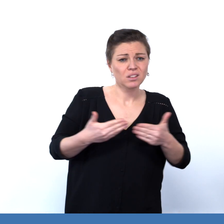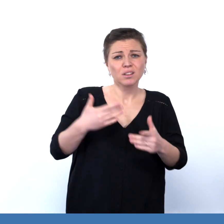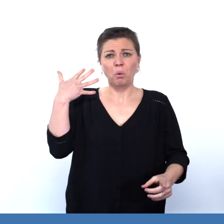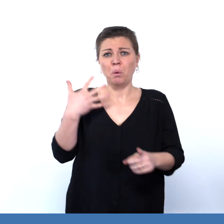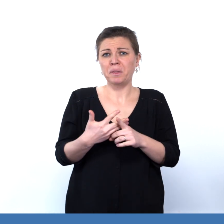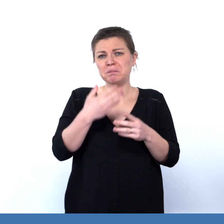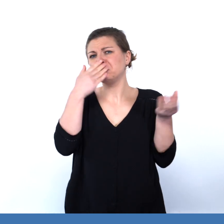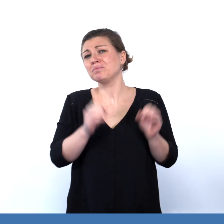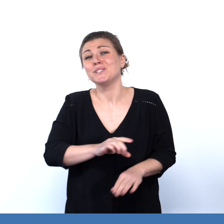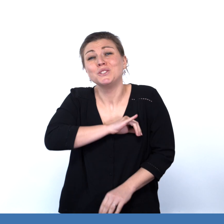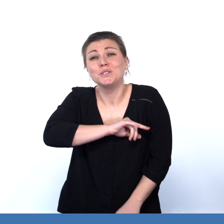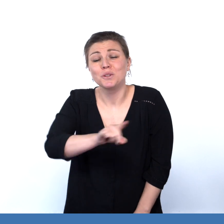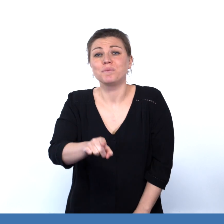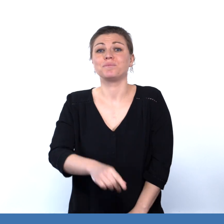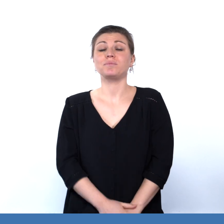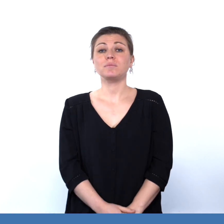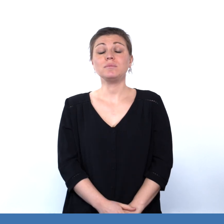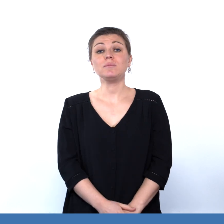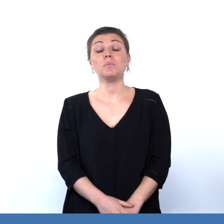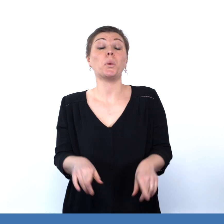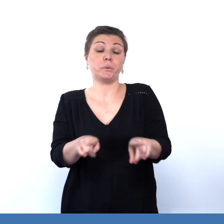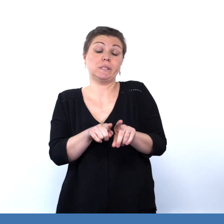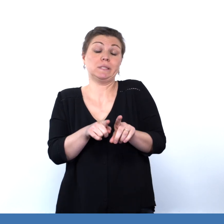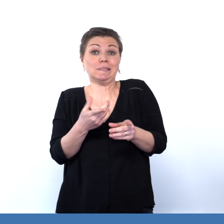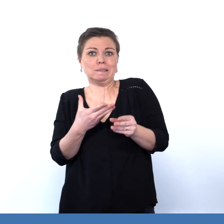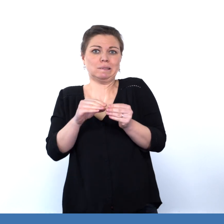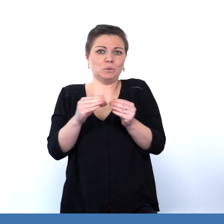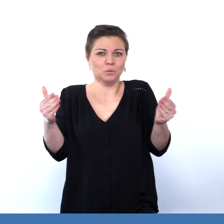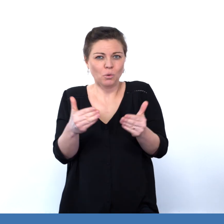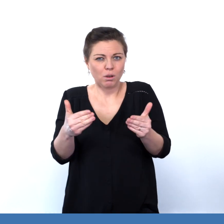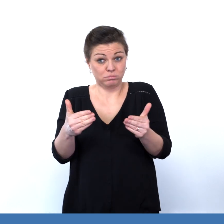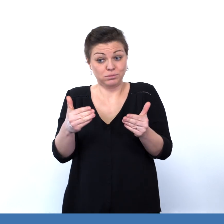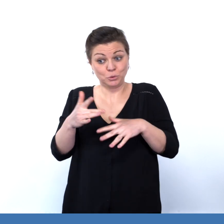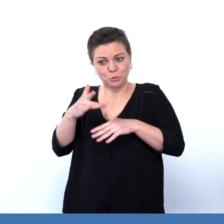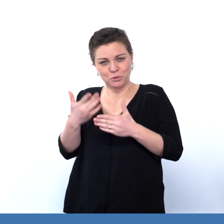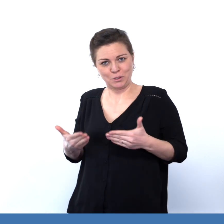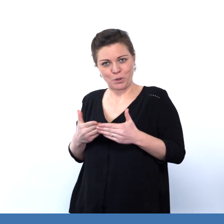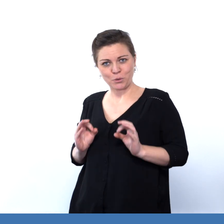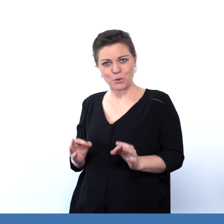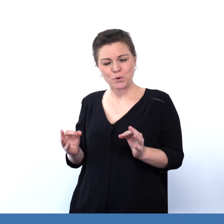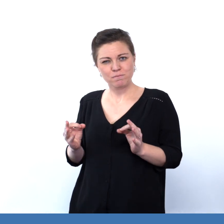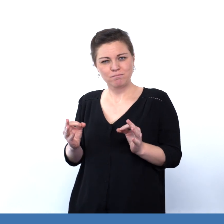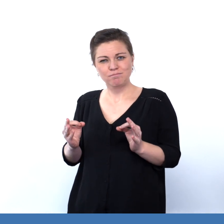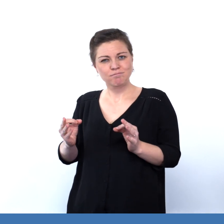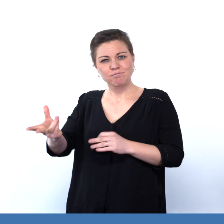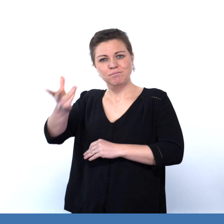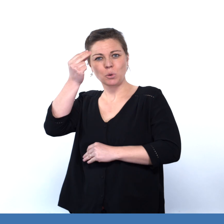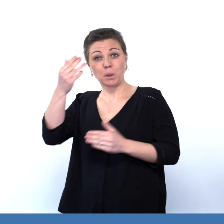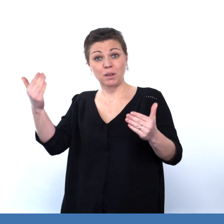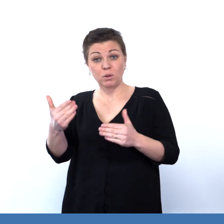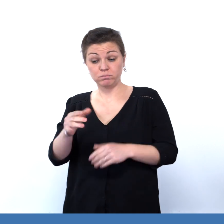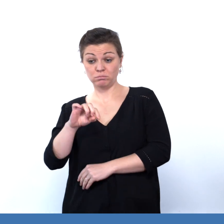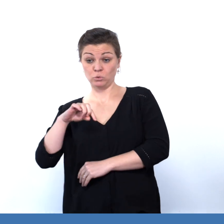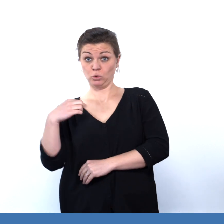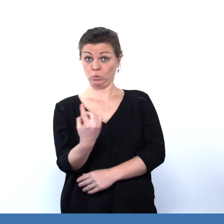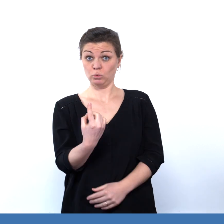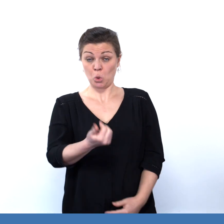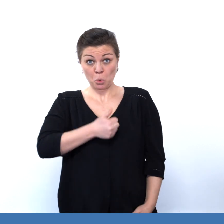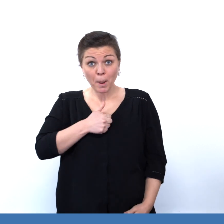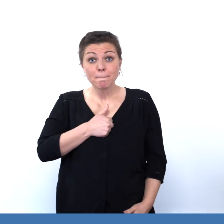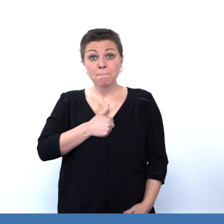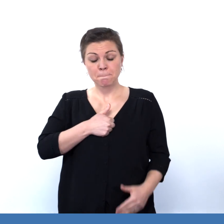Et si je peux partager encore un critère avec vous de ce que j'ai vécu, j'ai appris qu'on avait le pouvoir terrible,